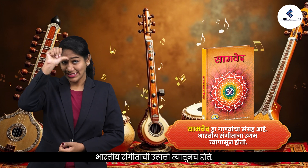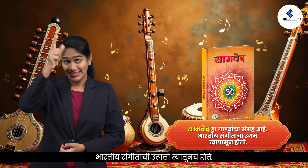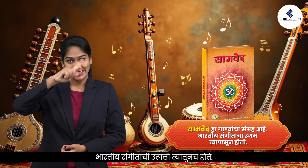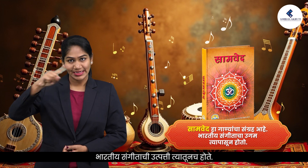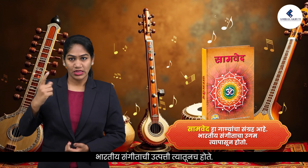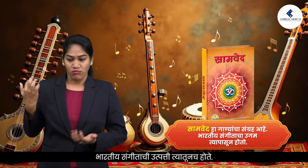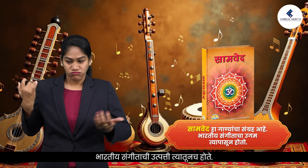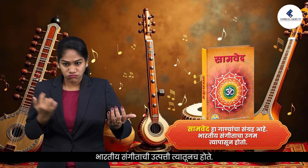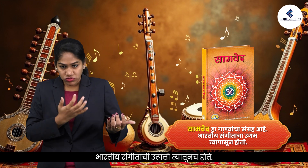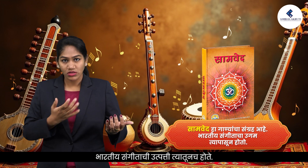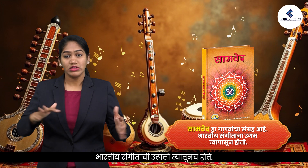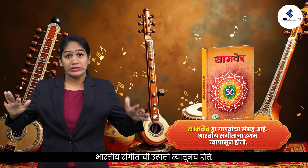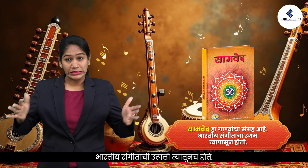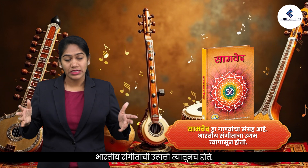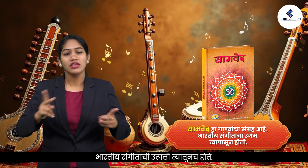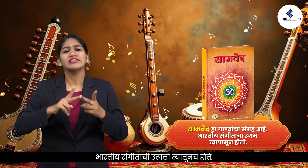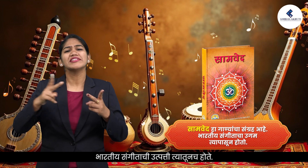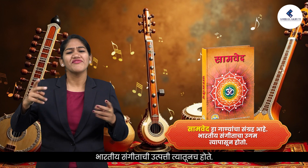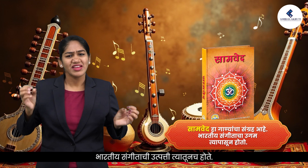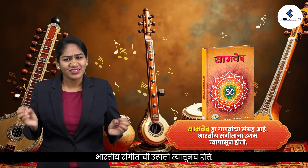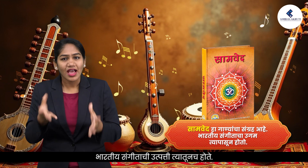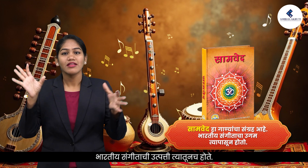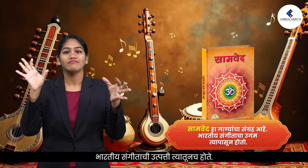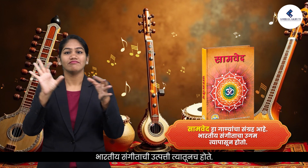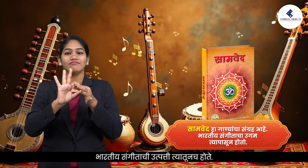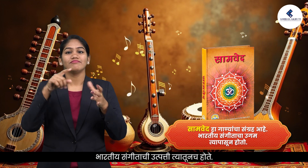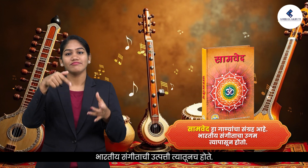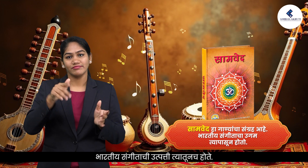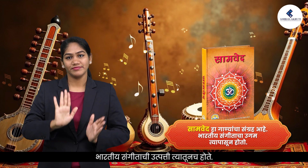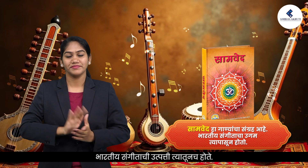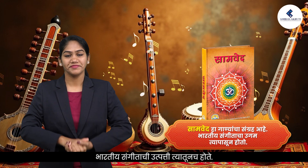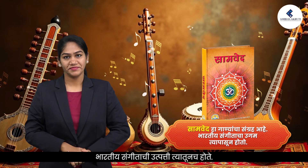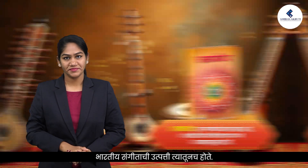भारतीय संगीताची उत्पत्ती त्यातूनच होते.